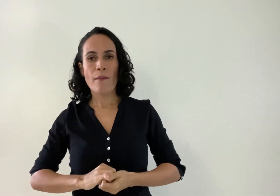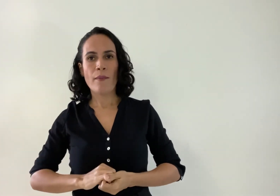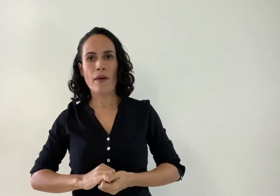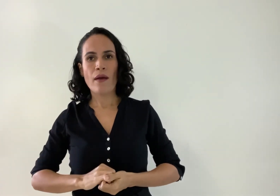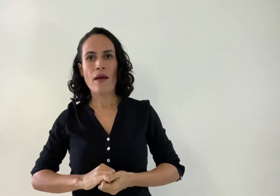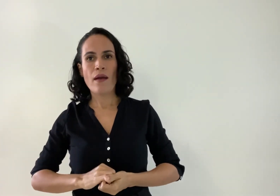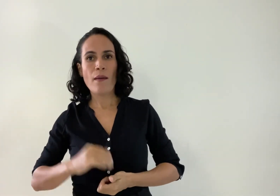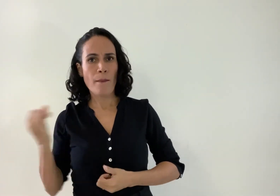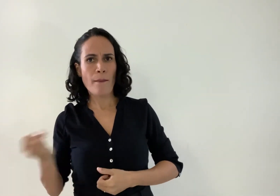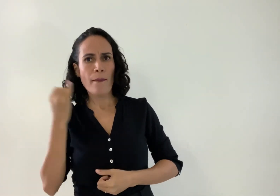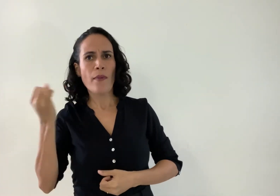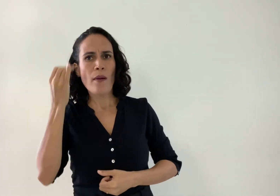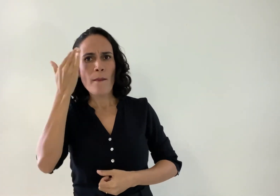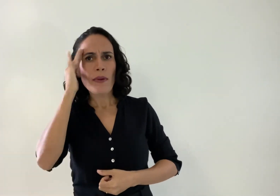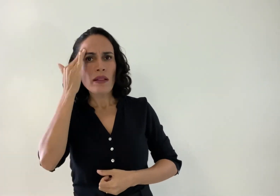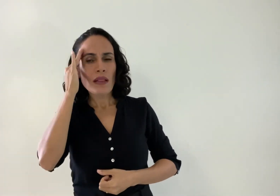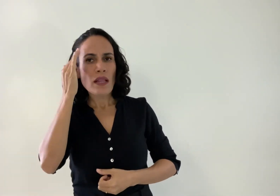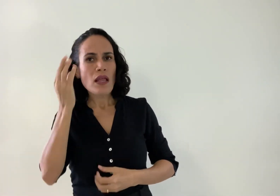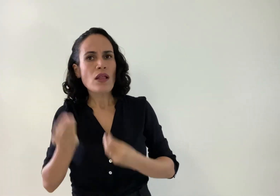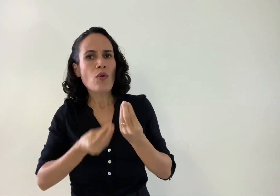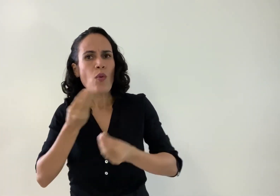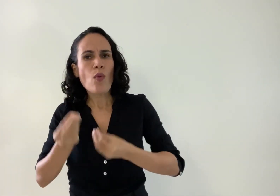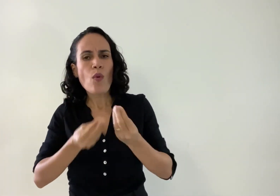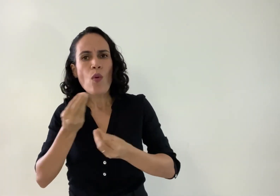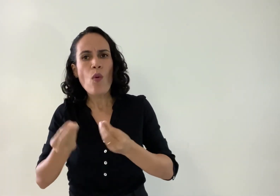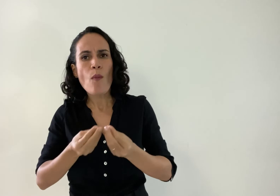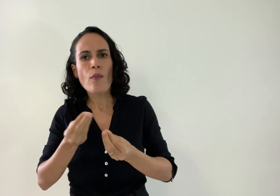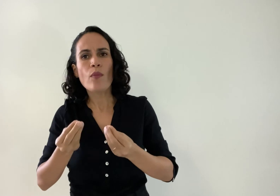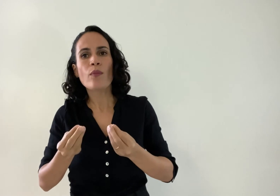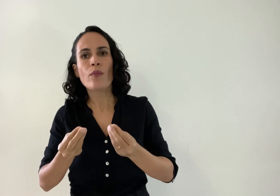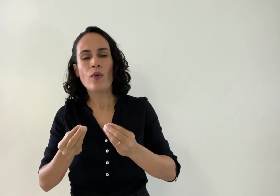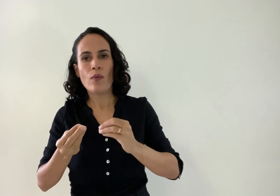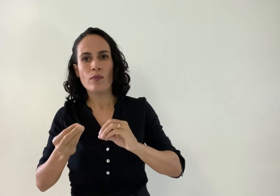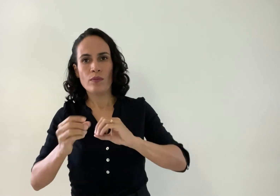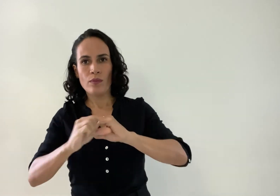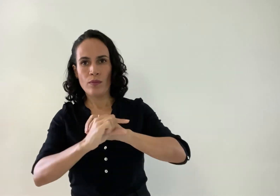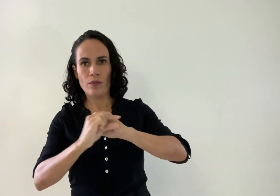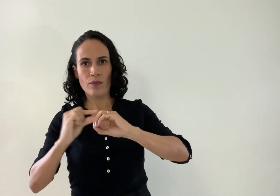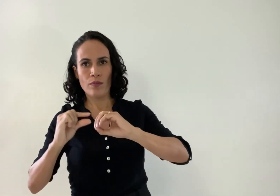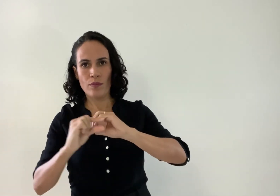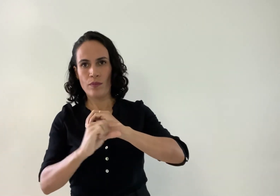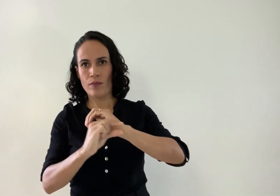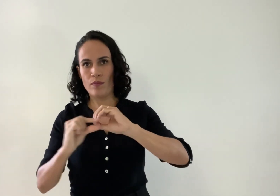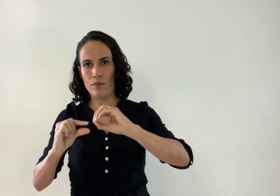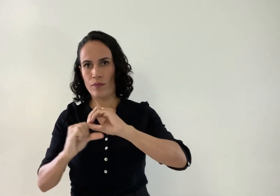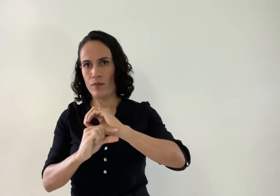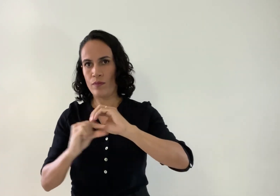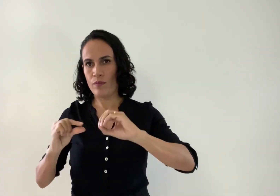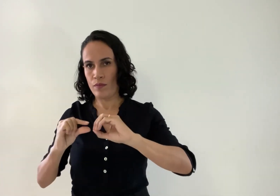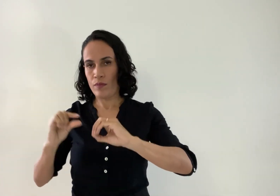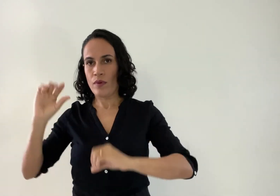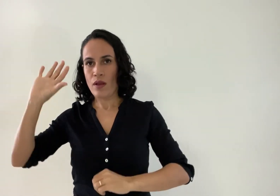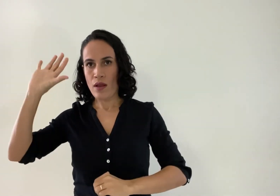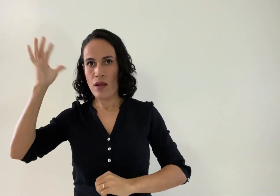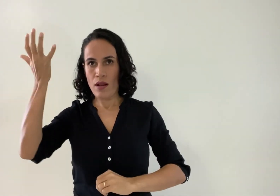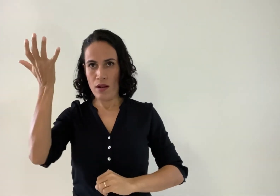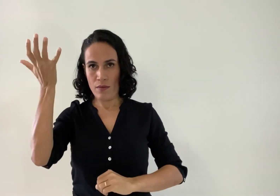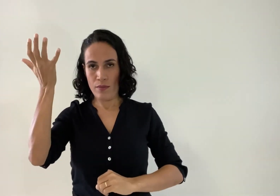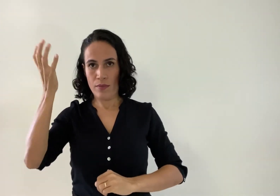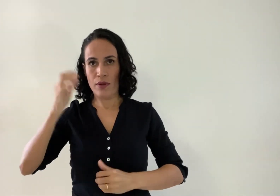e criando, então, as zonas térmicas do planeta. Preste atenção para dividir. Essas zonas térmicas ou climáticas podem ser